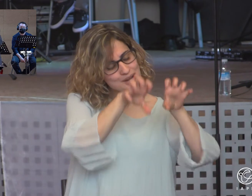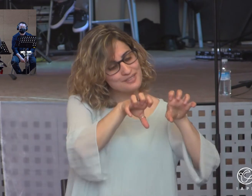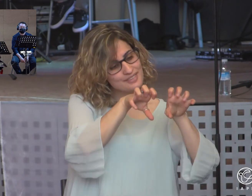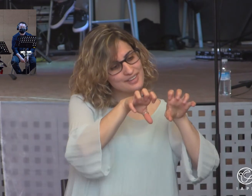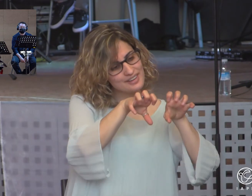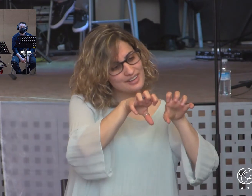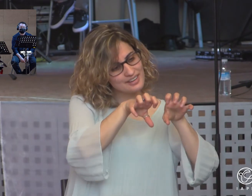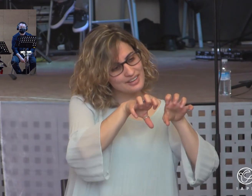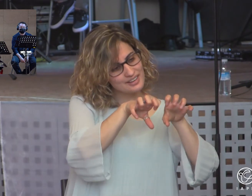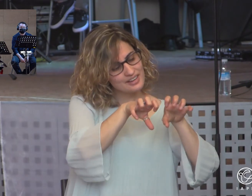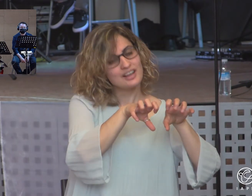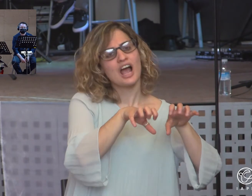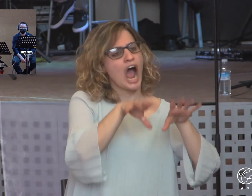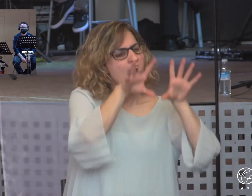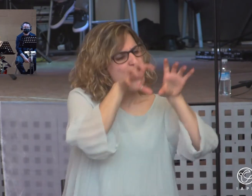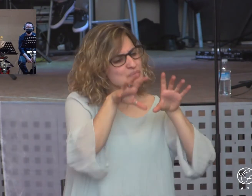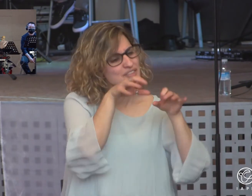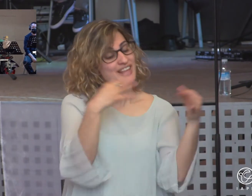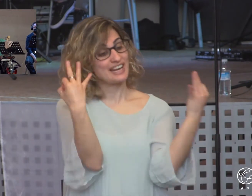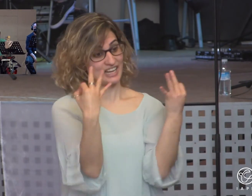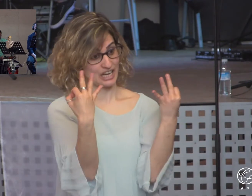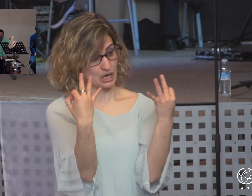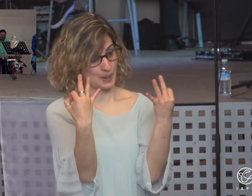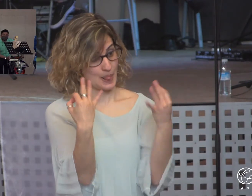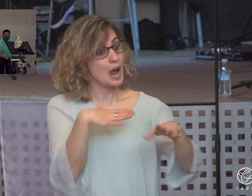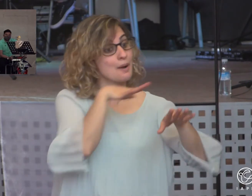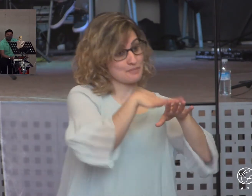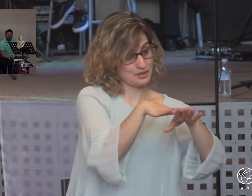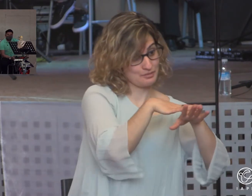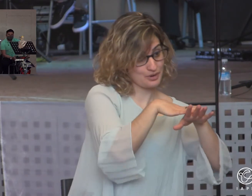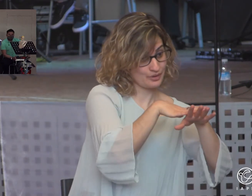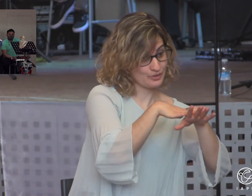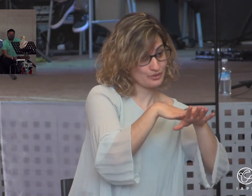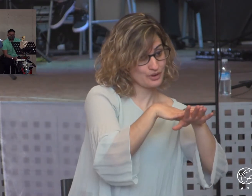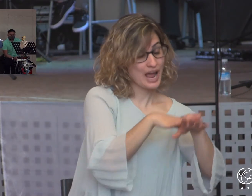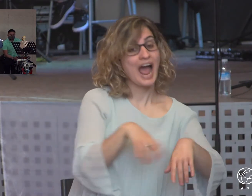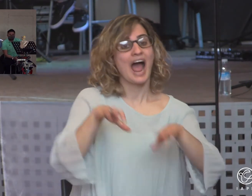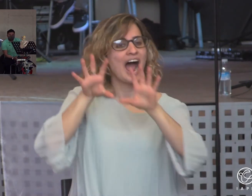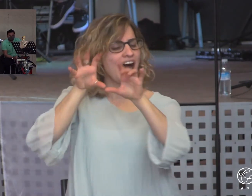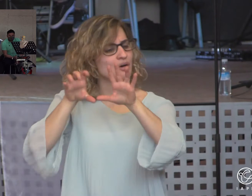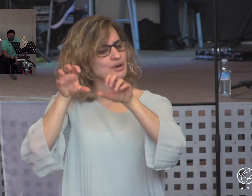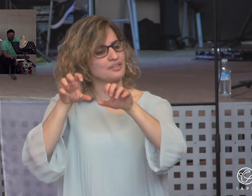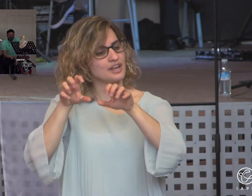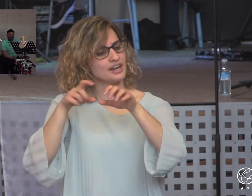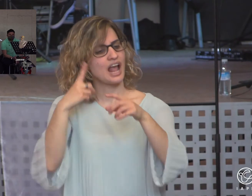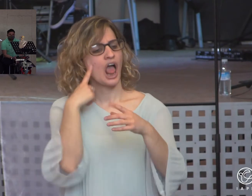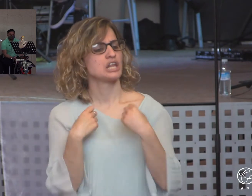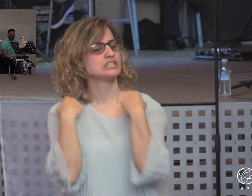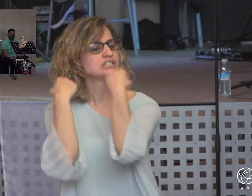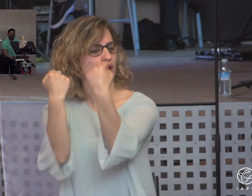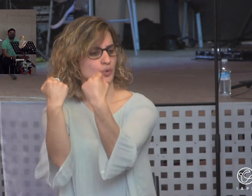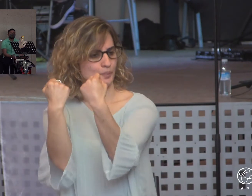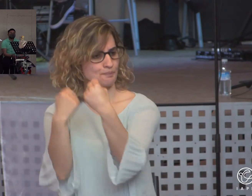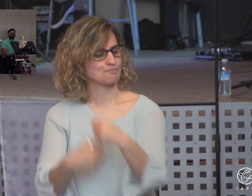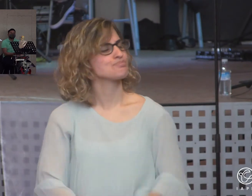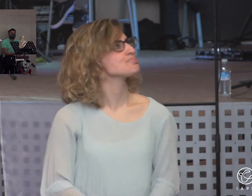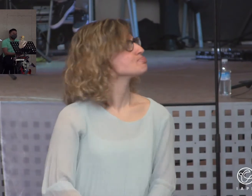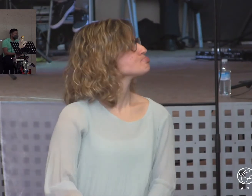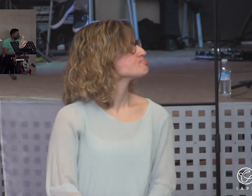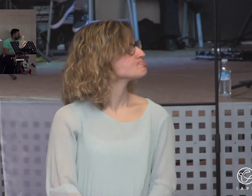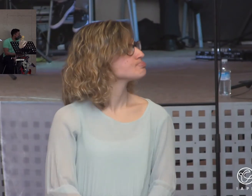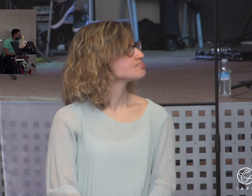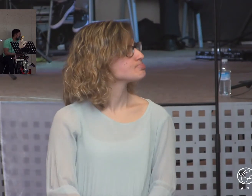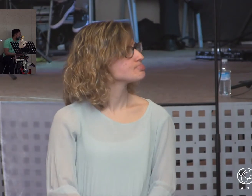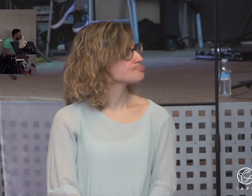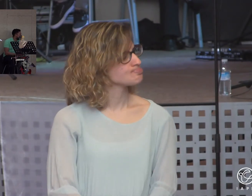es siendo sano. Vamos a la cuarta. Juan 6, capítulo 4, desde